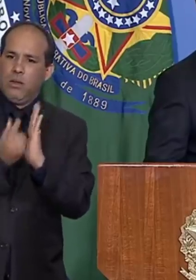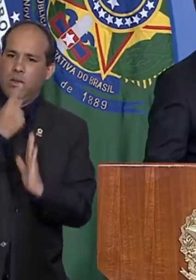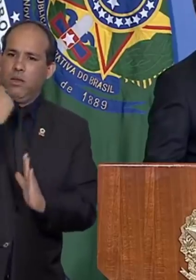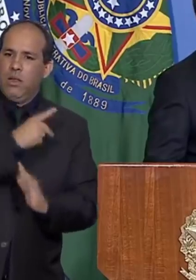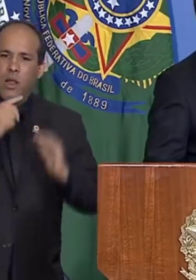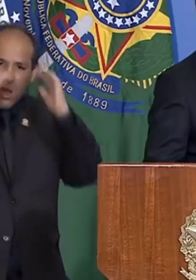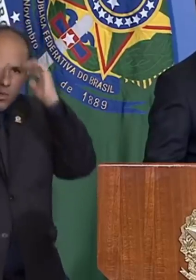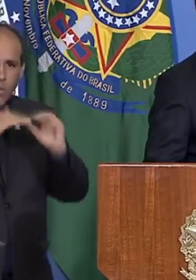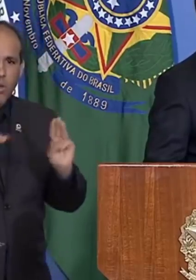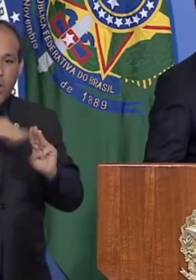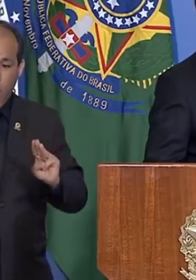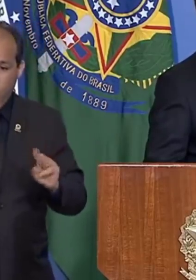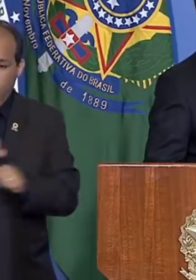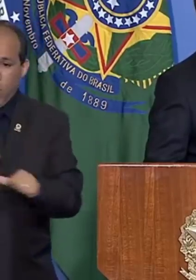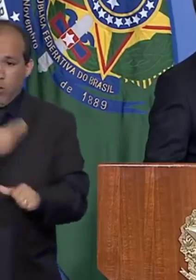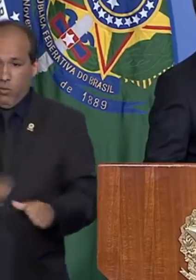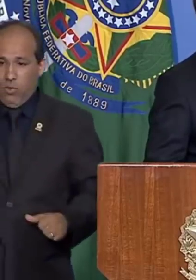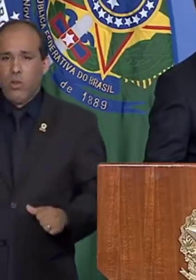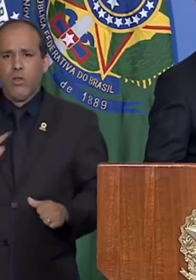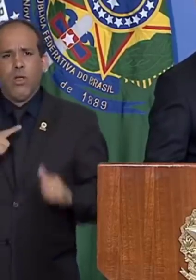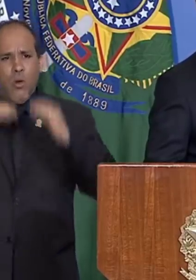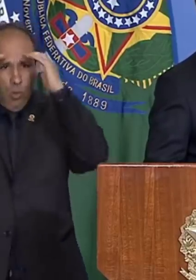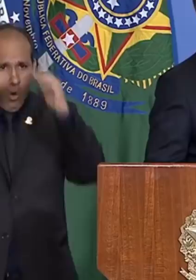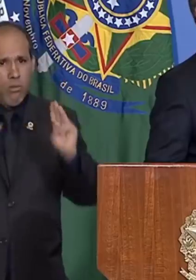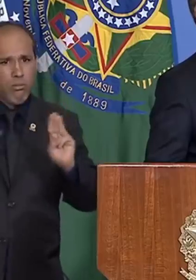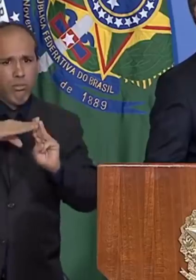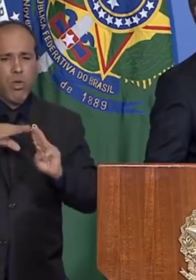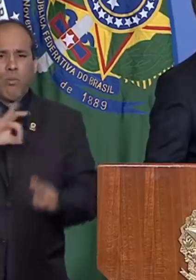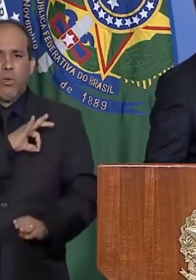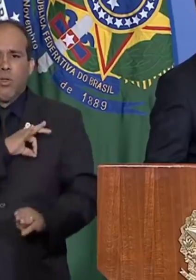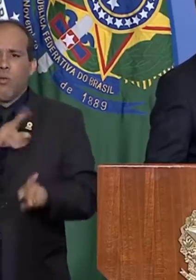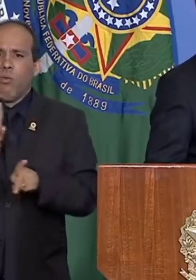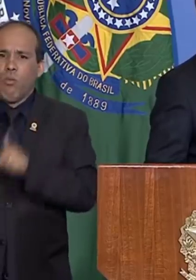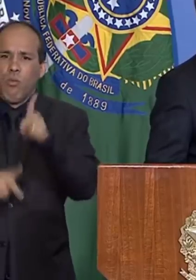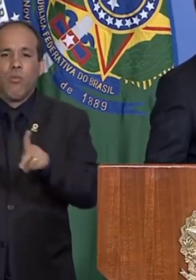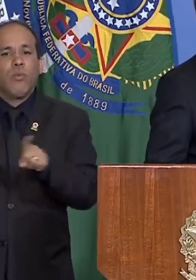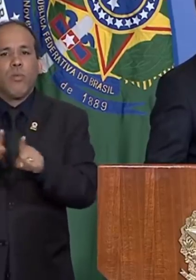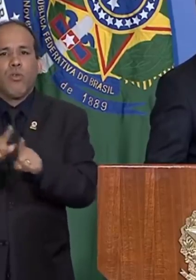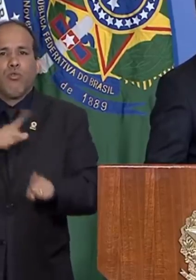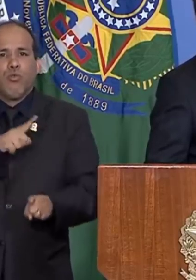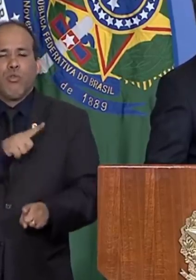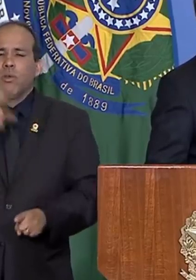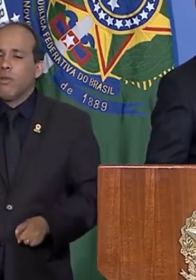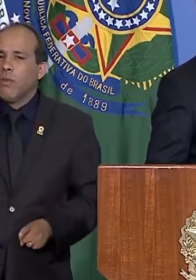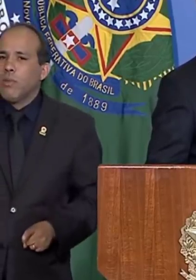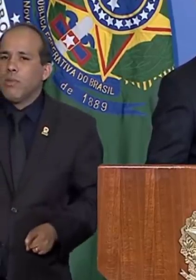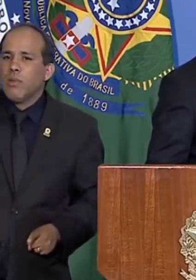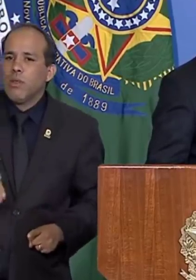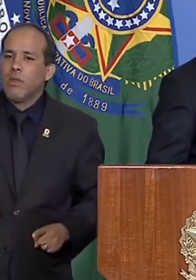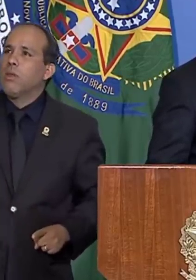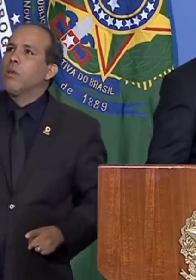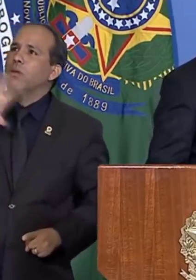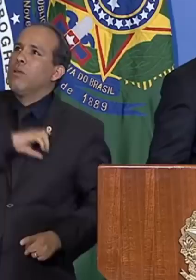que honra as suas Forças Armadas, os seus policiais, o seu povo. Tem, sim, né,